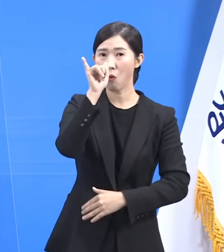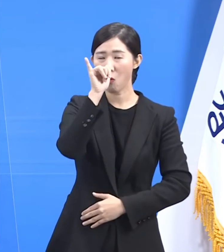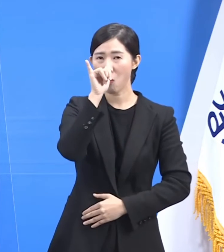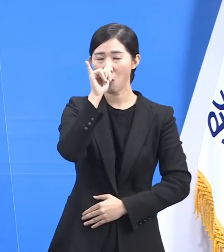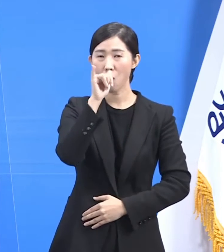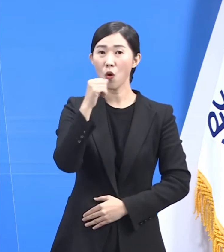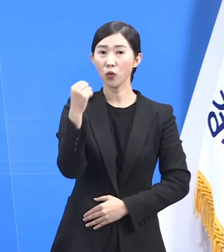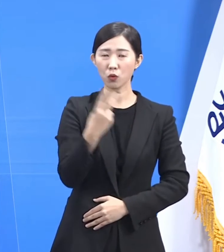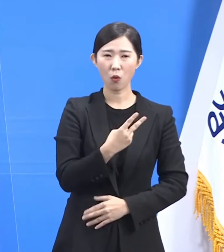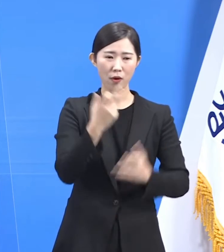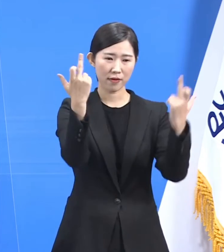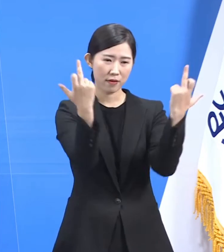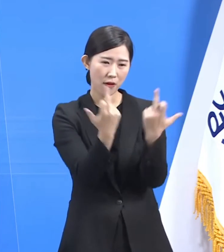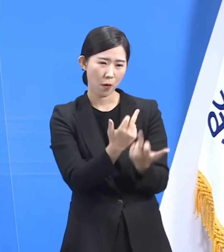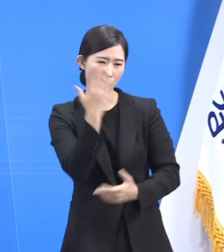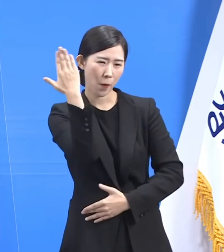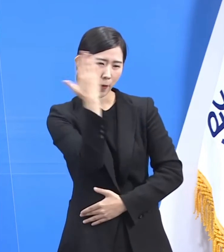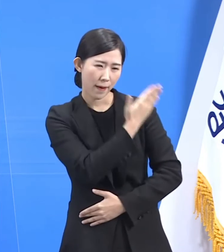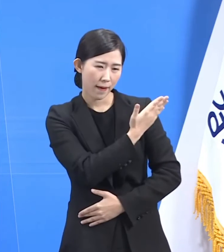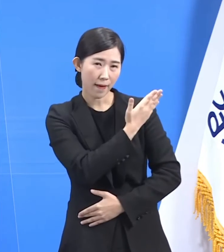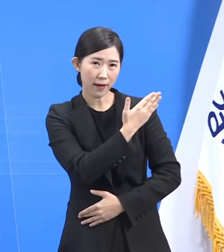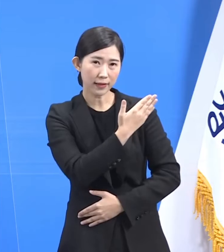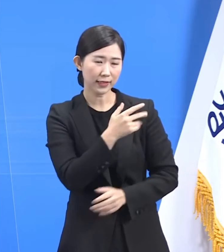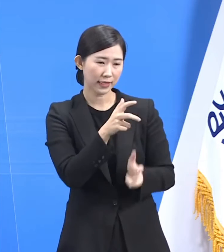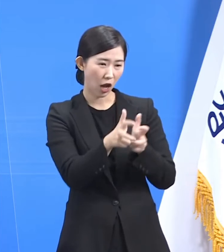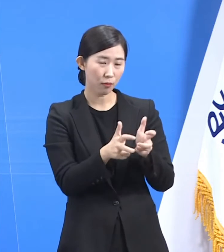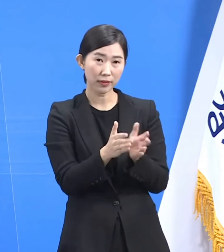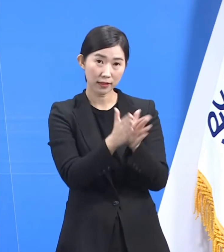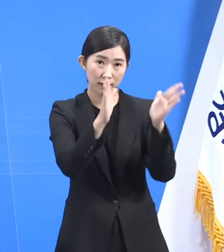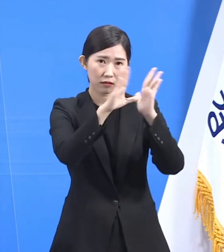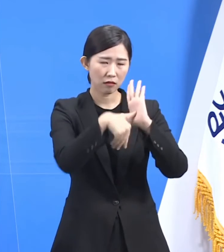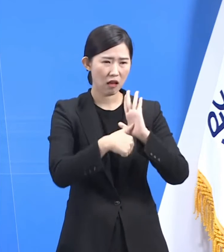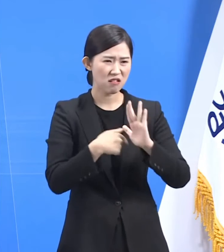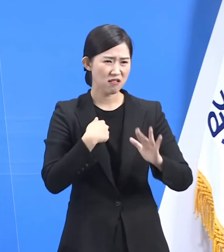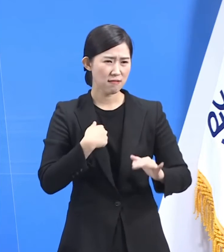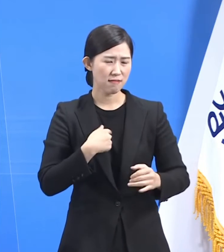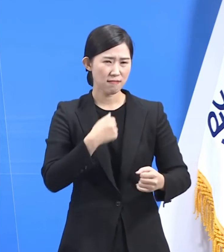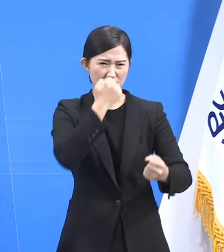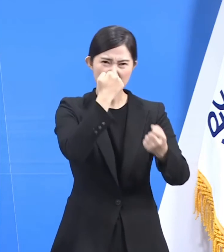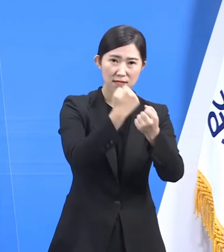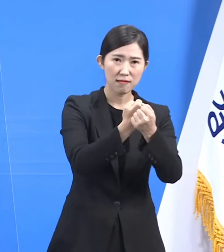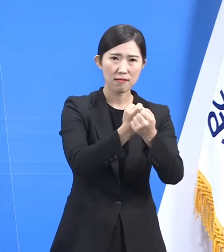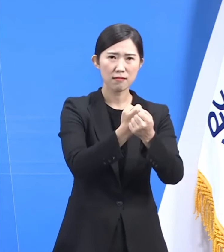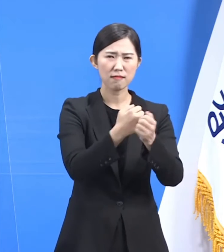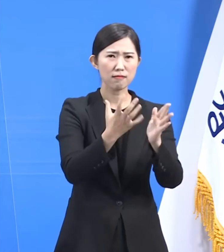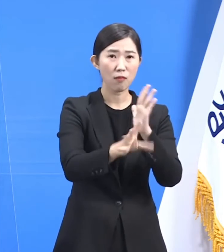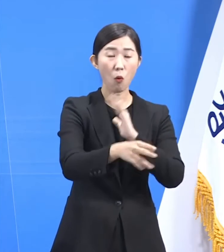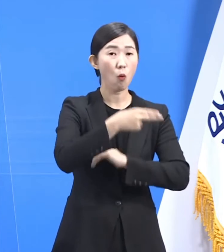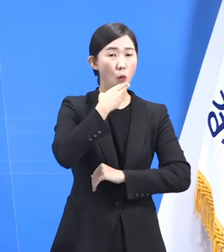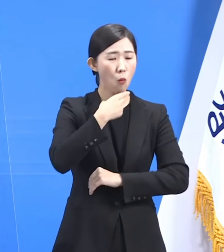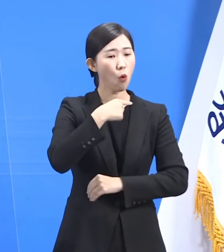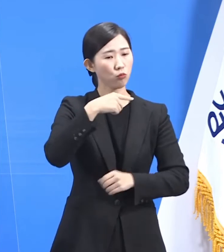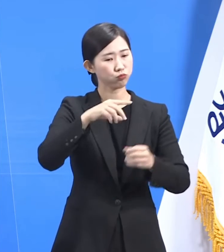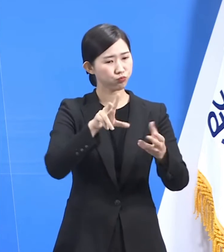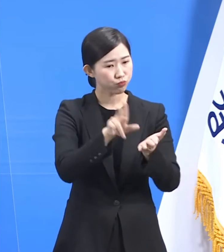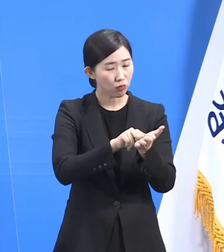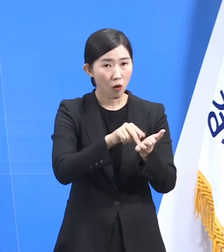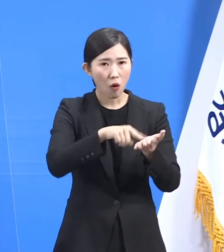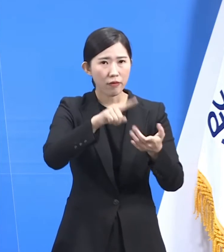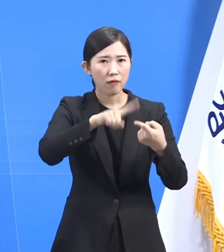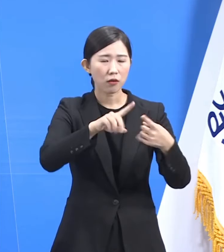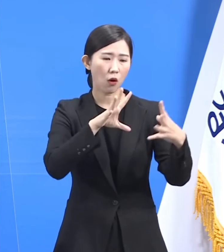계곡 하천 정비 사업을 진행하며 우격다짐이 아닌 대화로 문제가 해결되는 과정에서 우리 도민들의